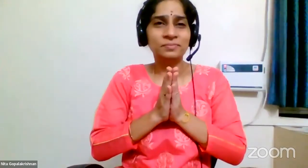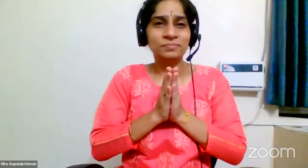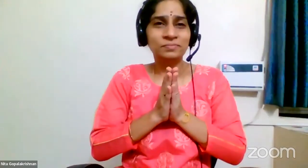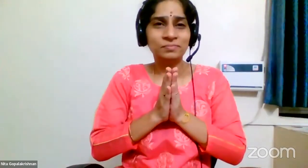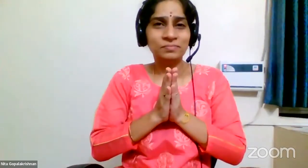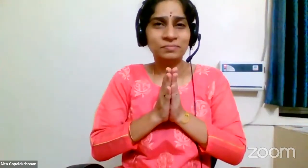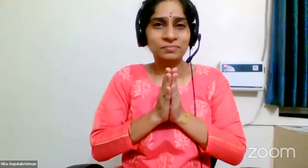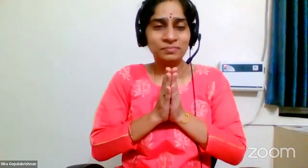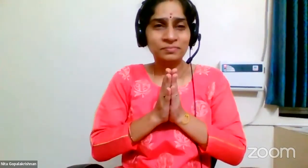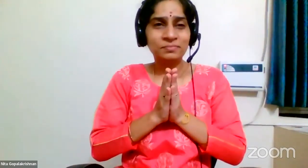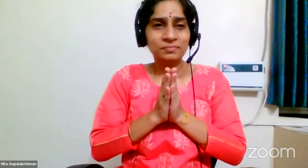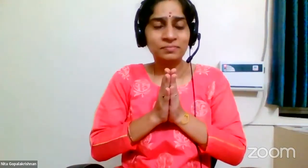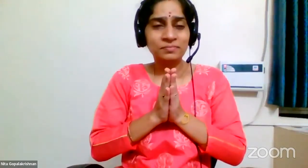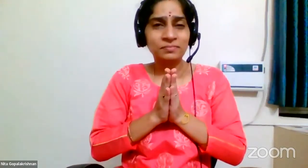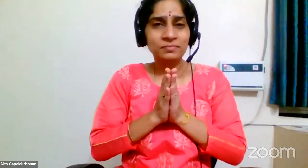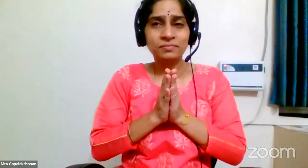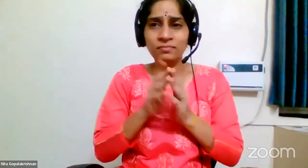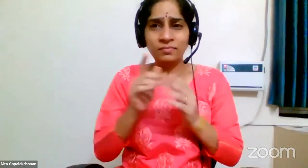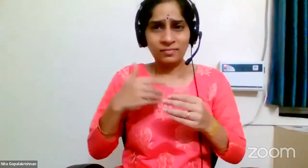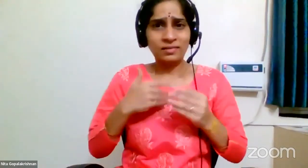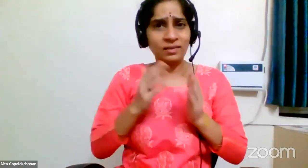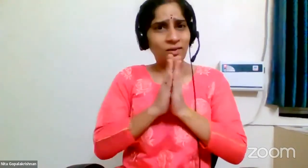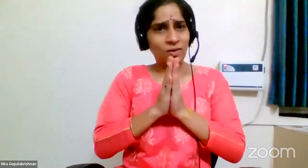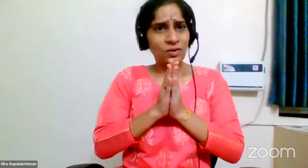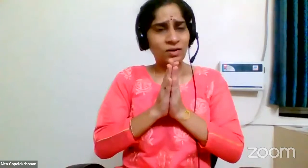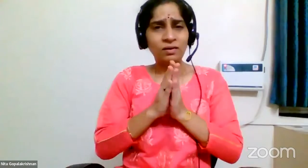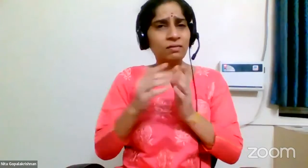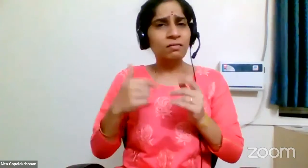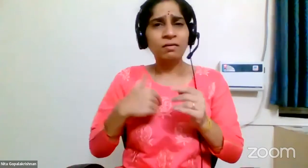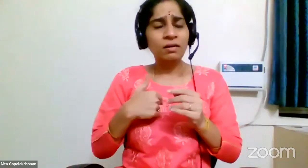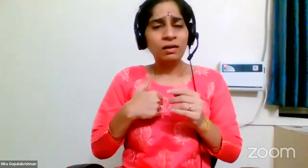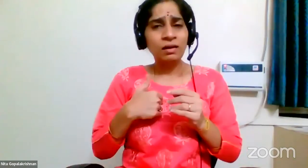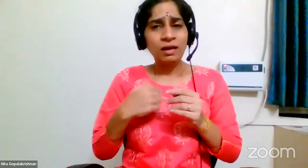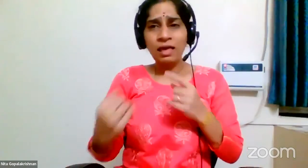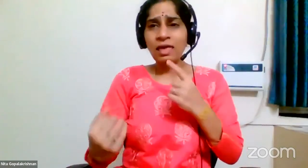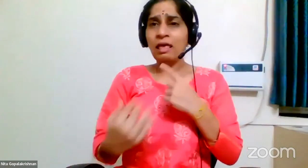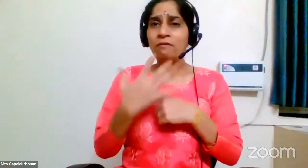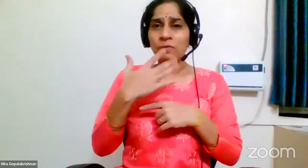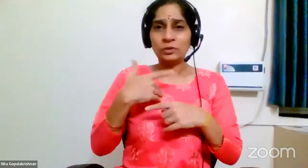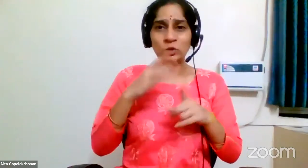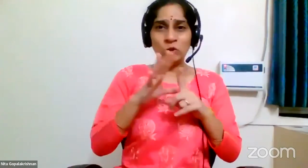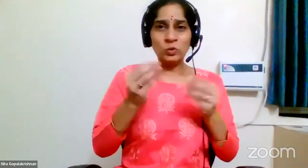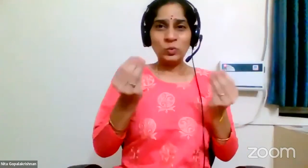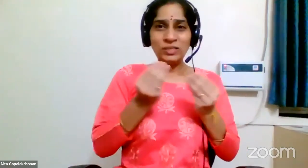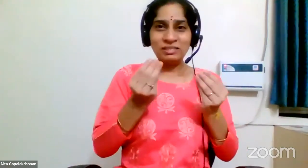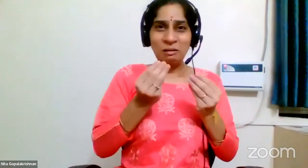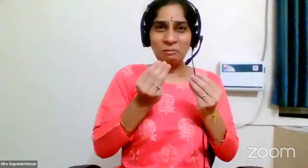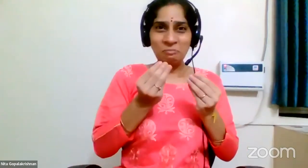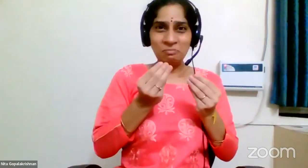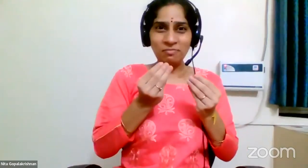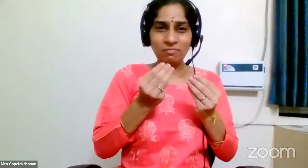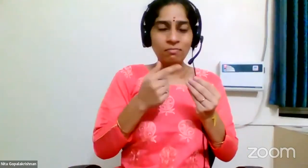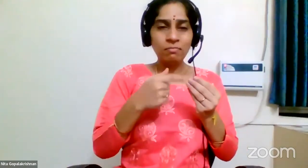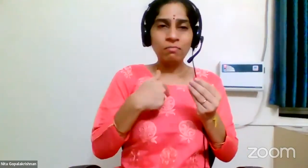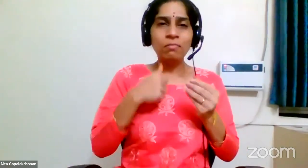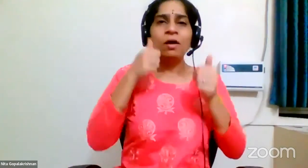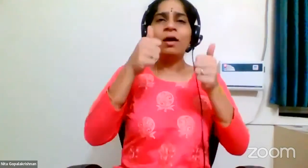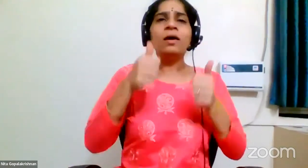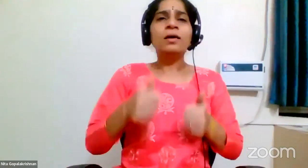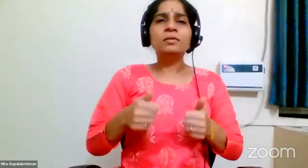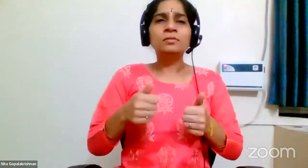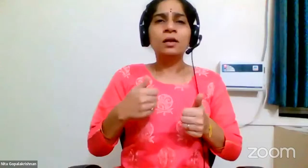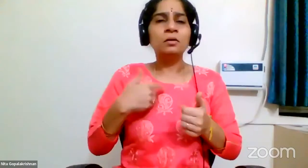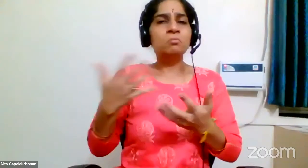और ना ही भगवान किसी भी कर्म फल की कामना करते हैं, वो अगर कोई कार्य करते हैं उनको फल की भी चिंता नहीं